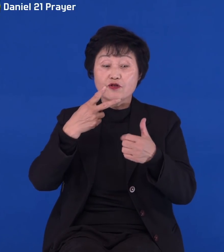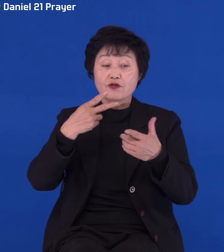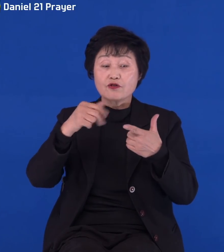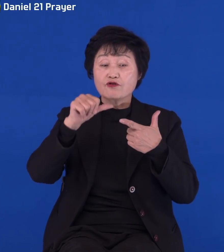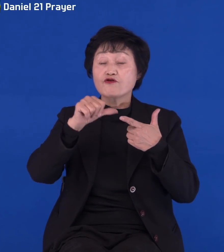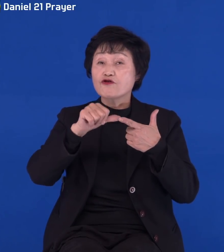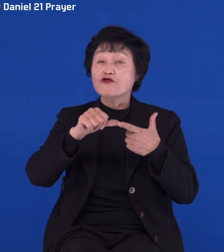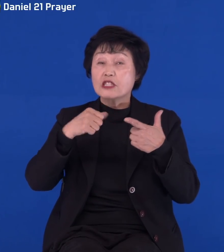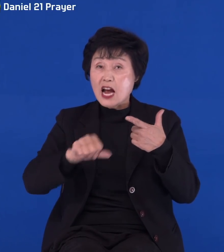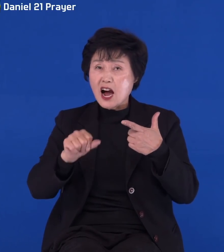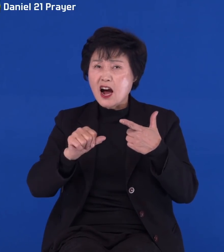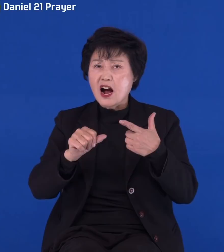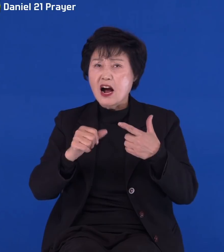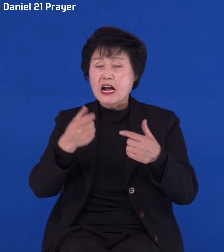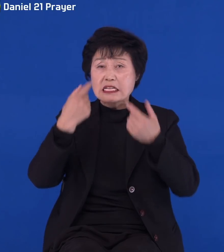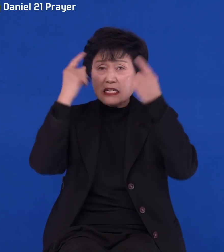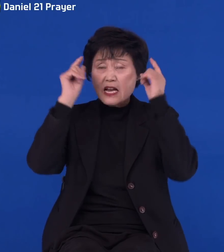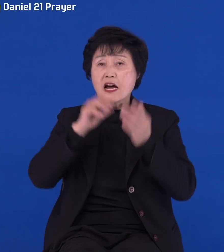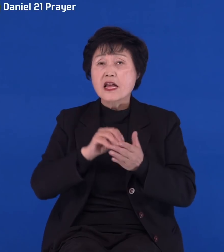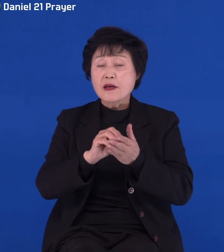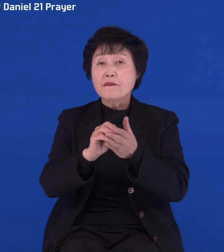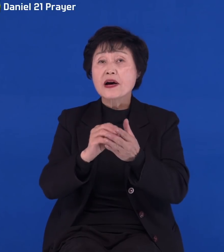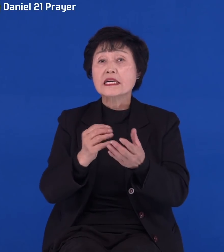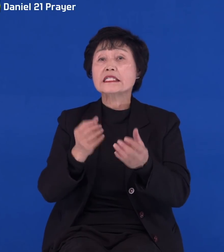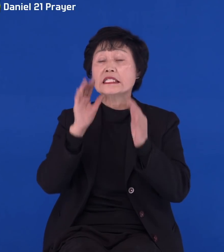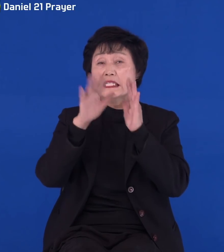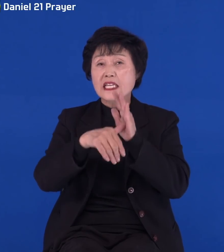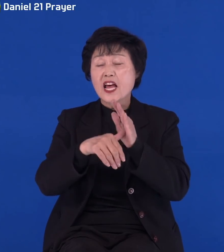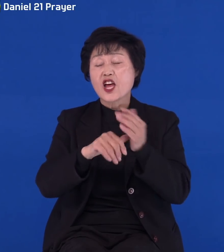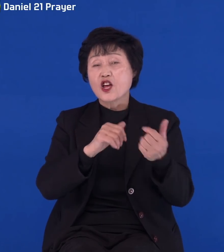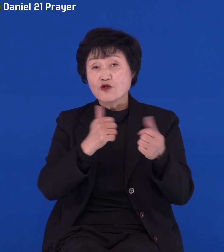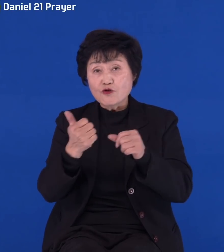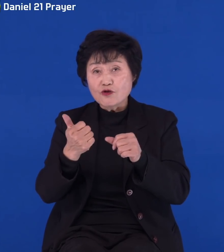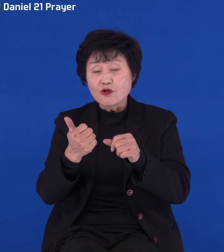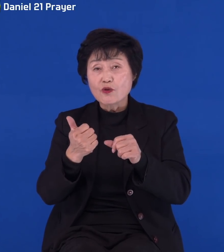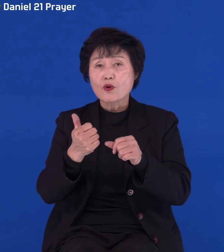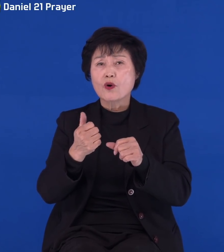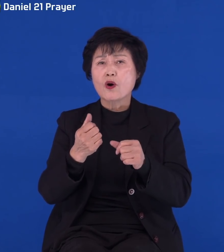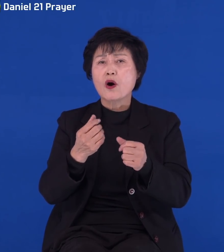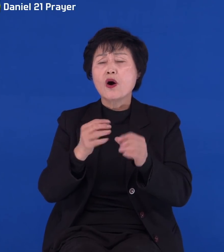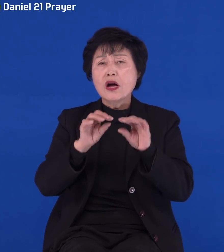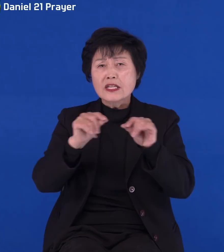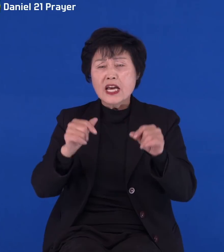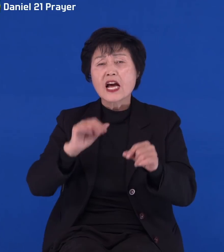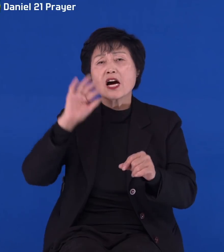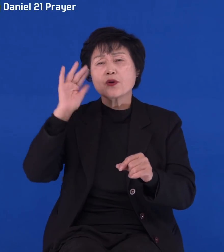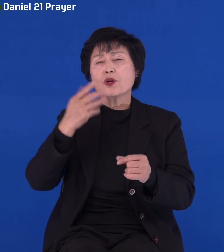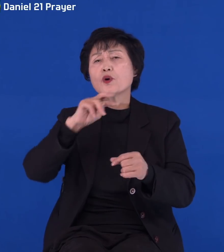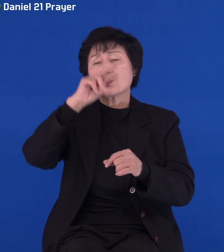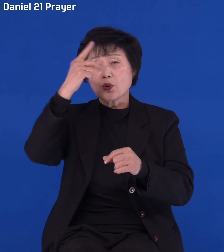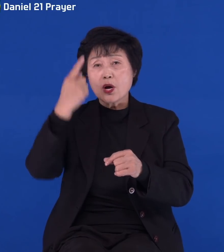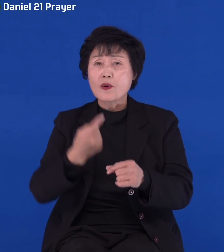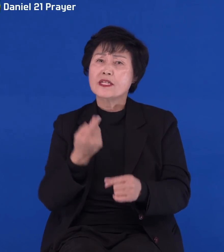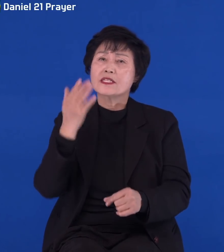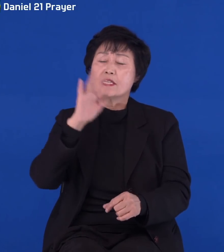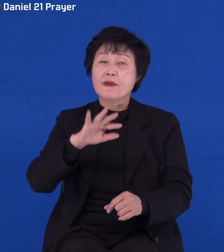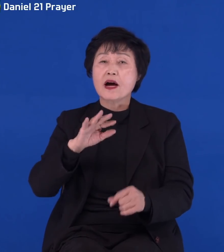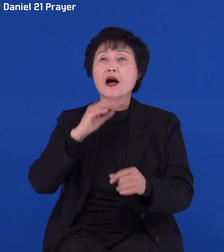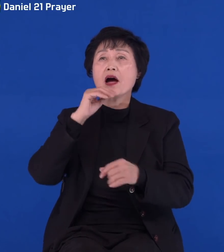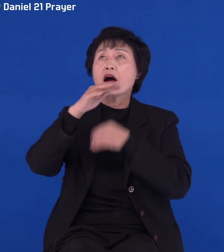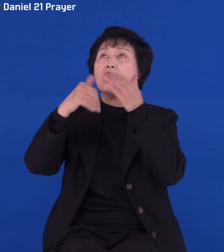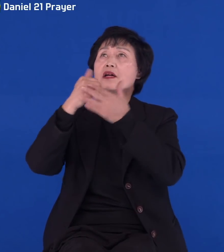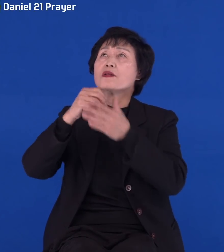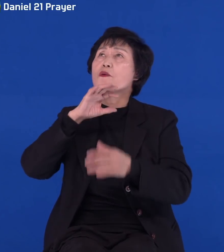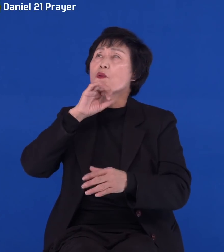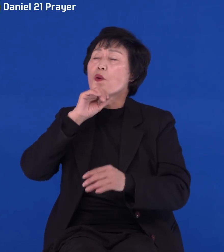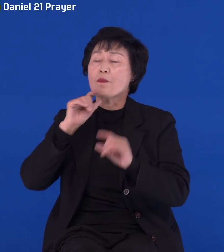날 교통사고로 잃게 되었고 그 아들이 한 줌의 죄가 되어 당신 앞에 돌아왔을지라도 하나님을 원망하지 않으며 눈물로써 하나님께서